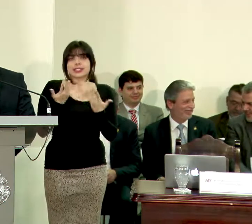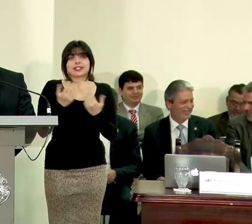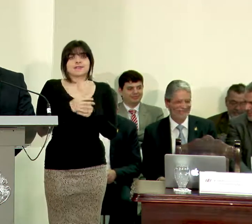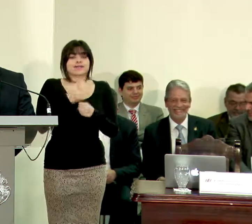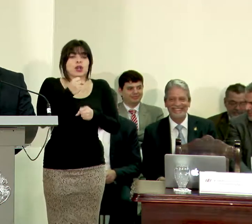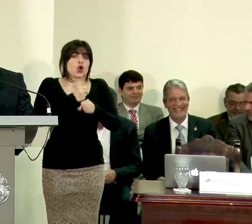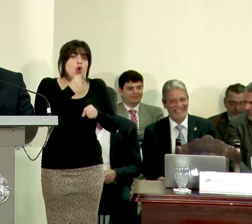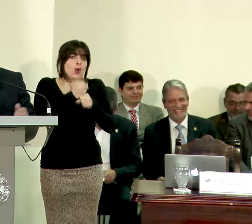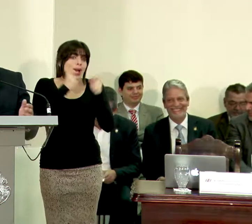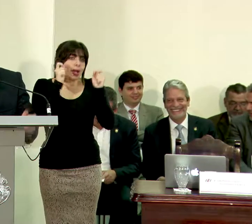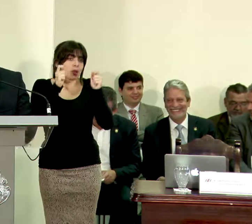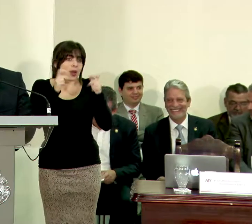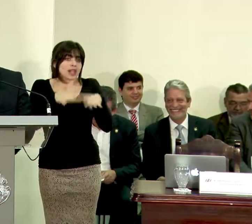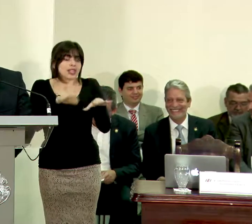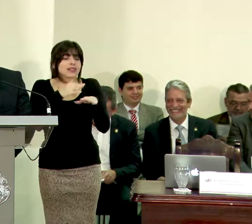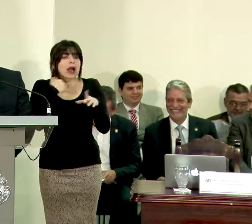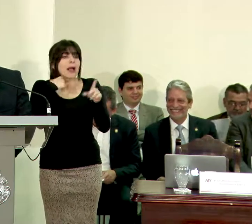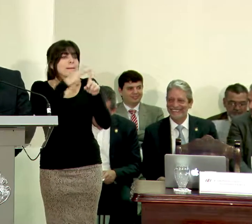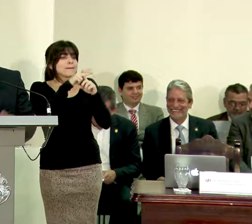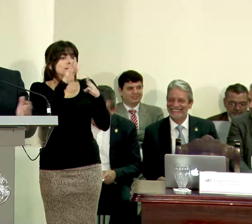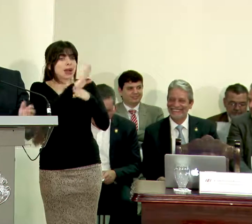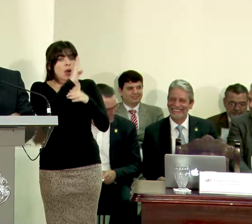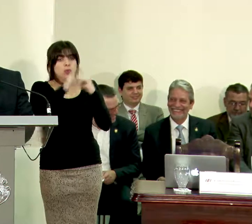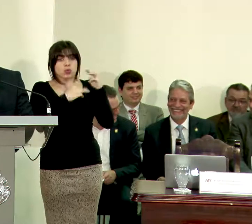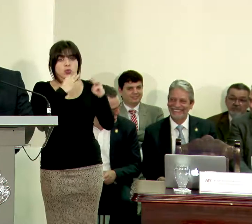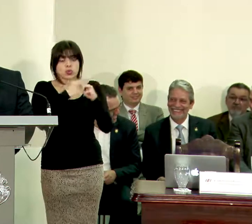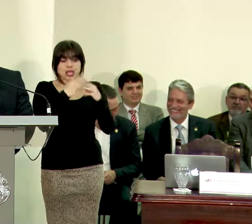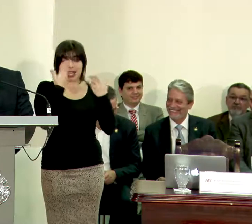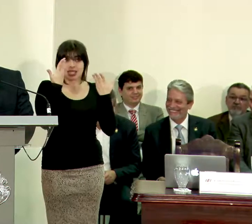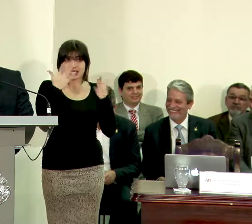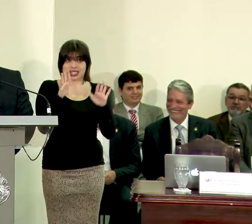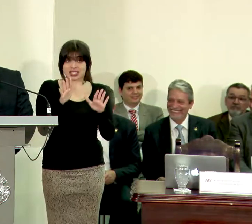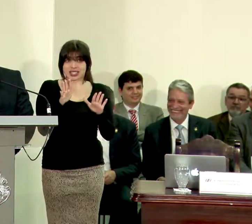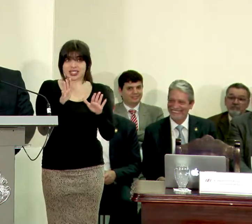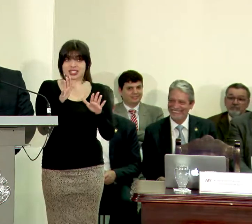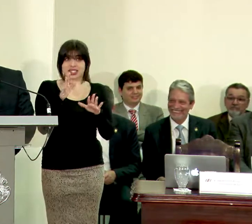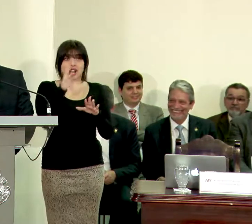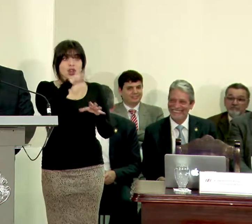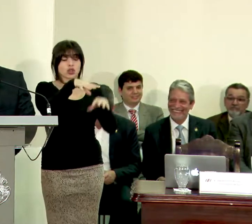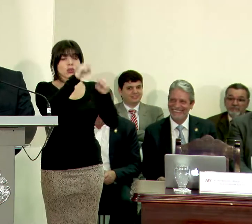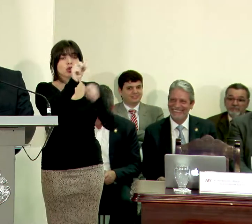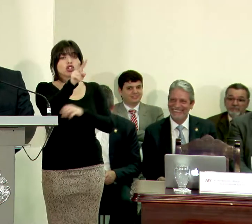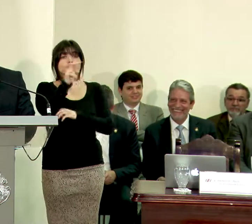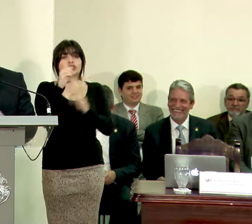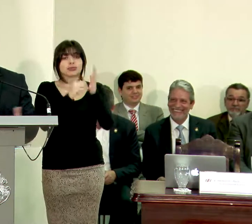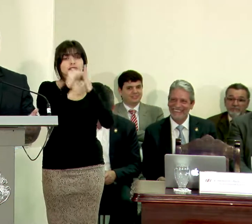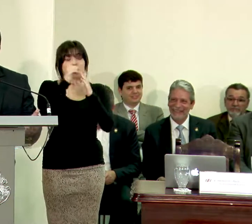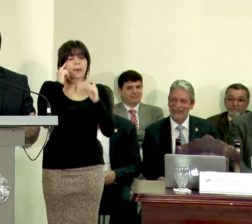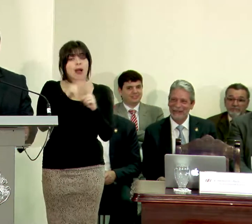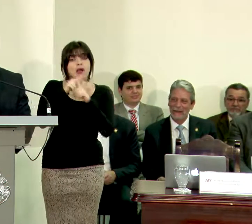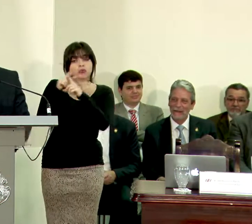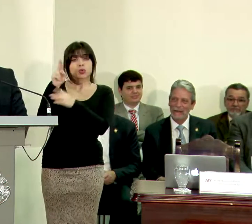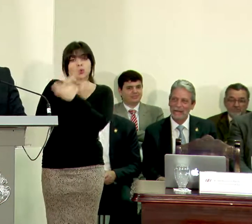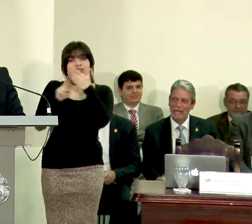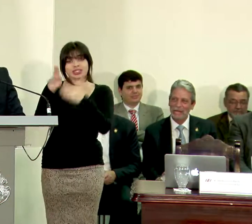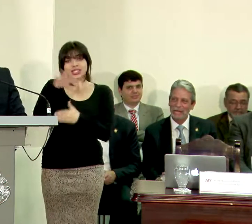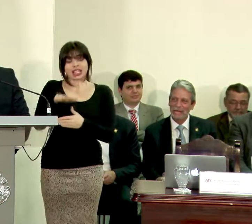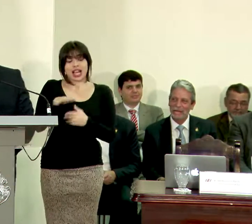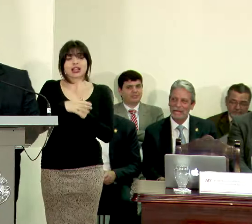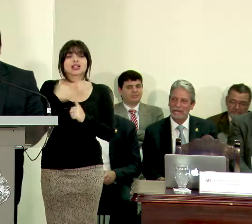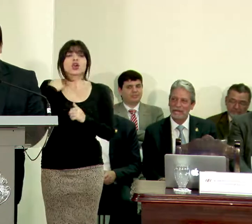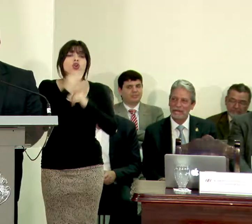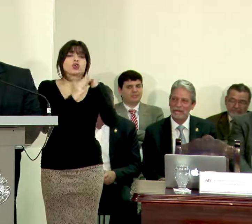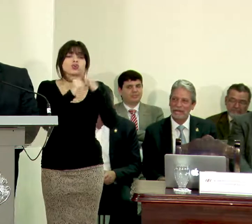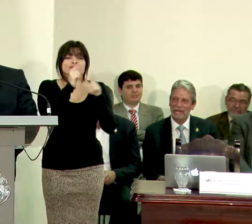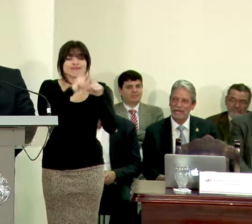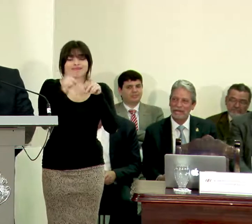de obra educativa, tengo el préstamo del Banco Mundial que se otorgó por 200 millones a las universidades, tengo la construcción de